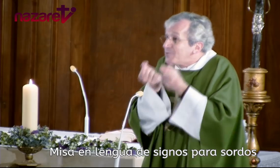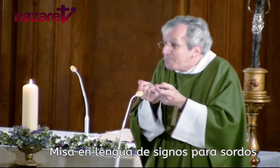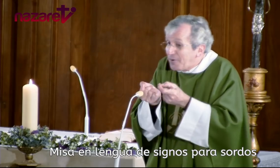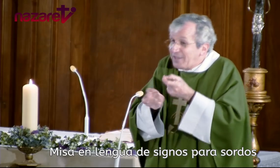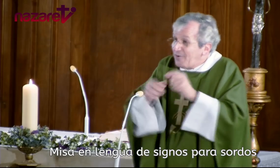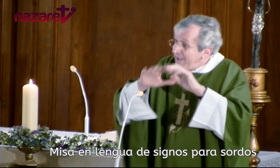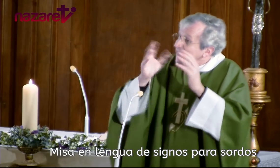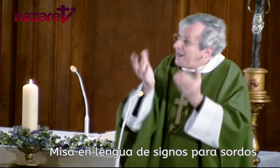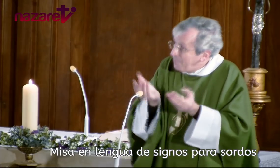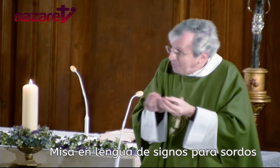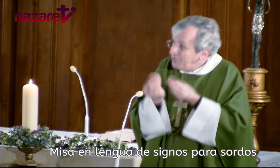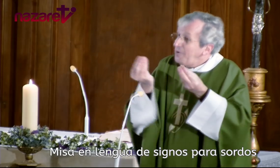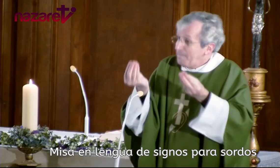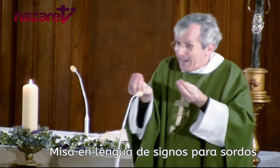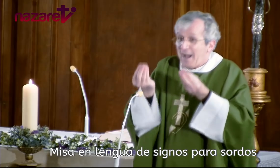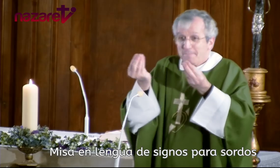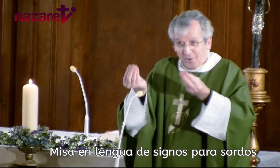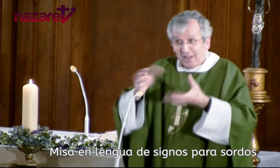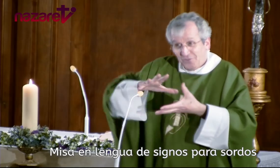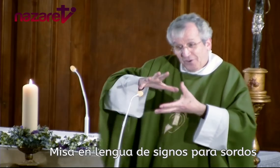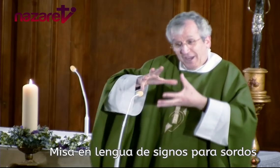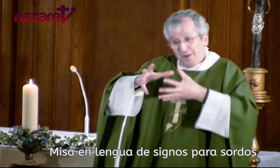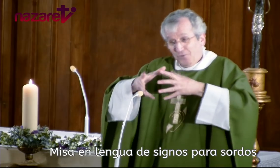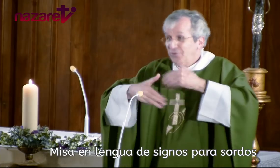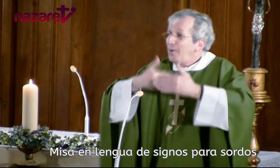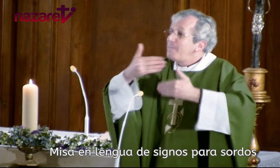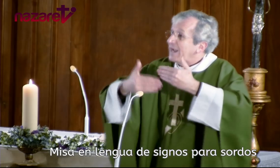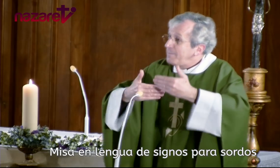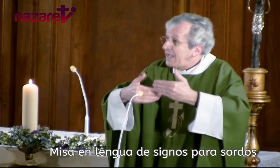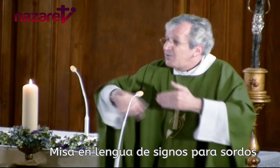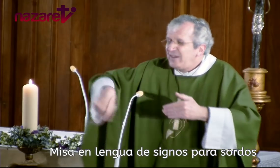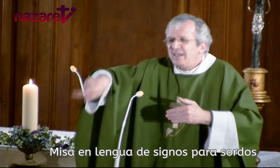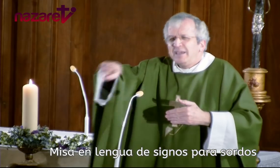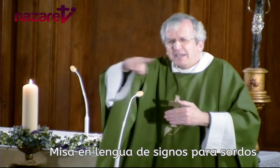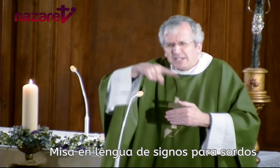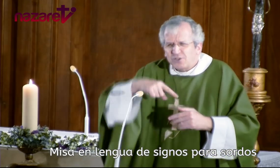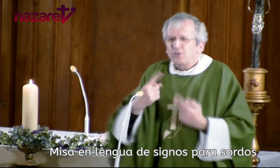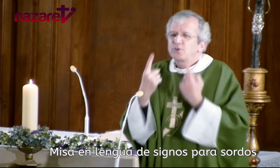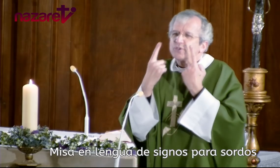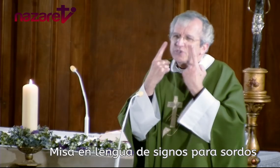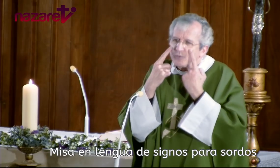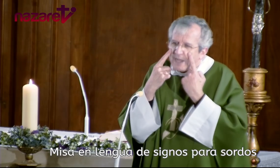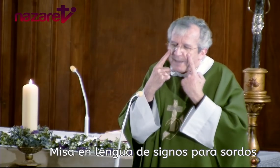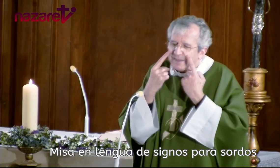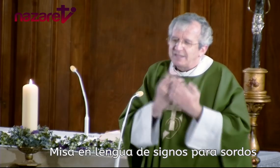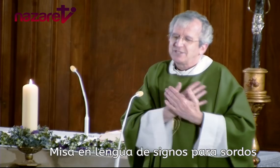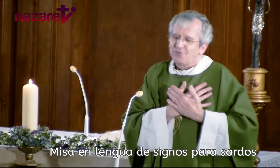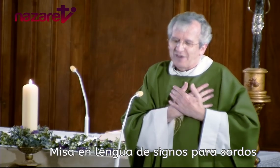un poquito, el mundo va mejorando, el mundo va cambiando. Y si nosotros somos capaces, con